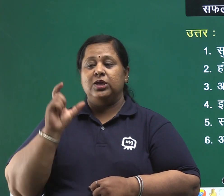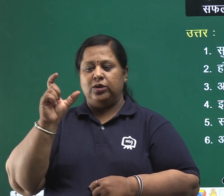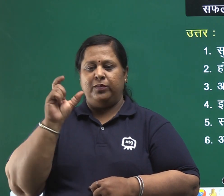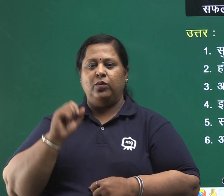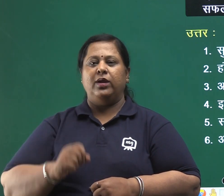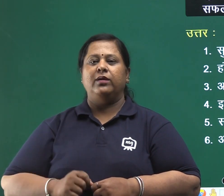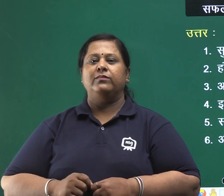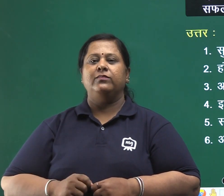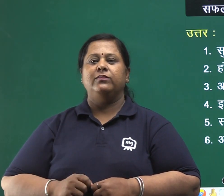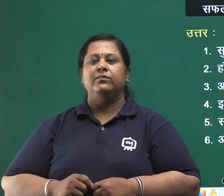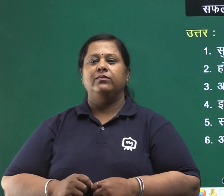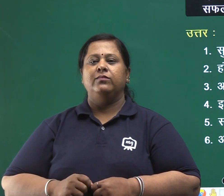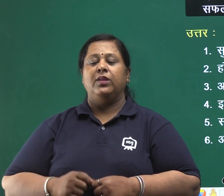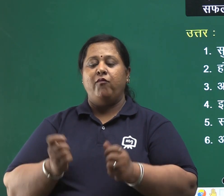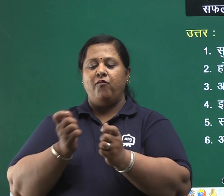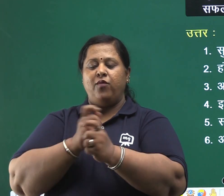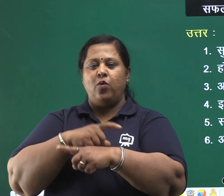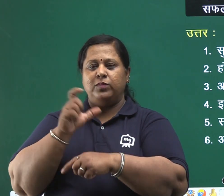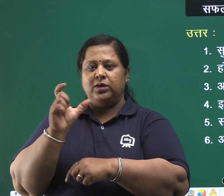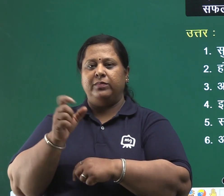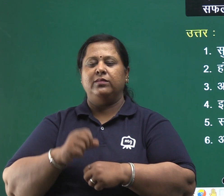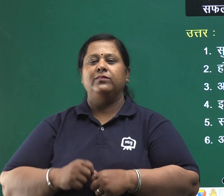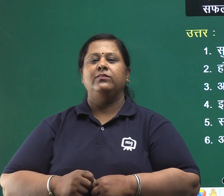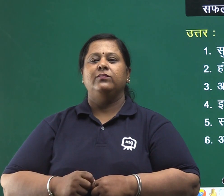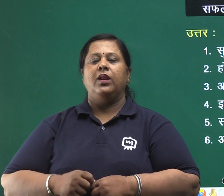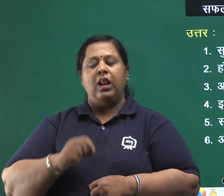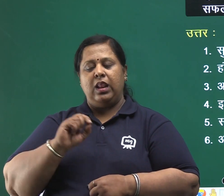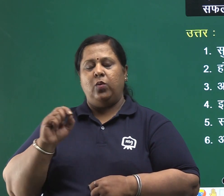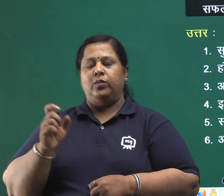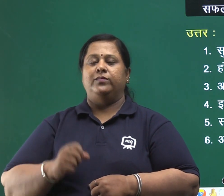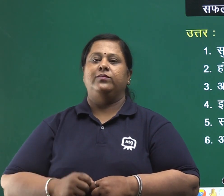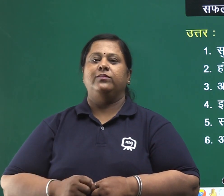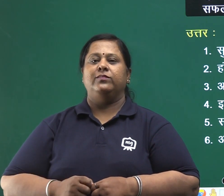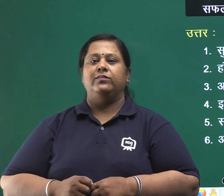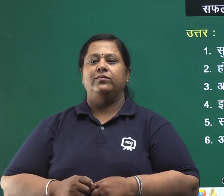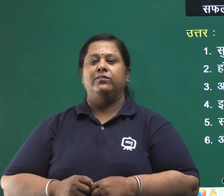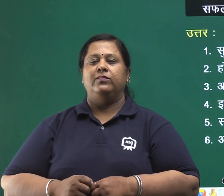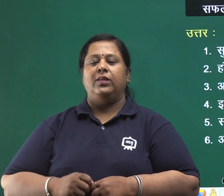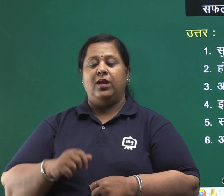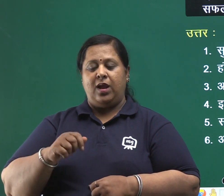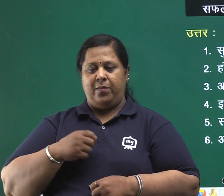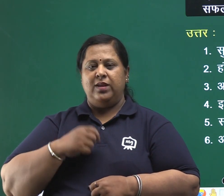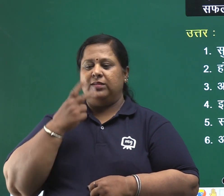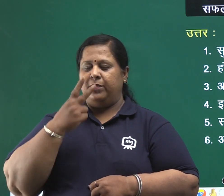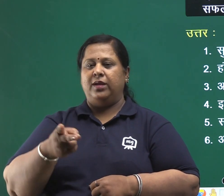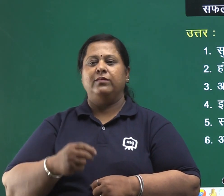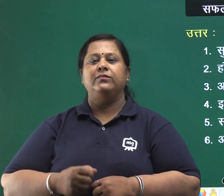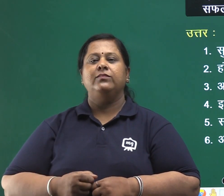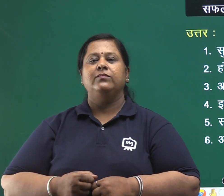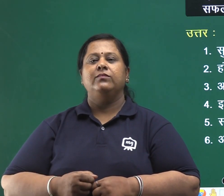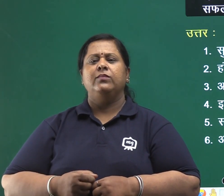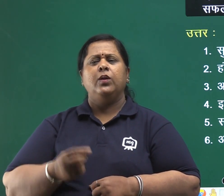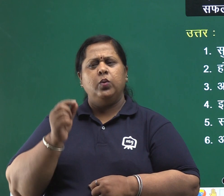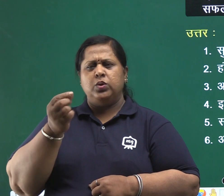शब्दों के विलोम शब्द लिखो। हमारे सामने